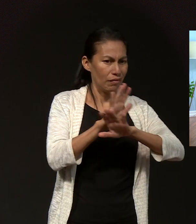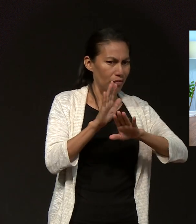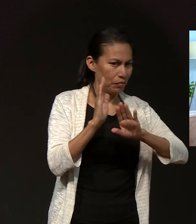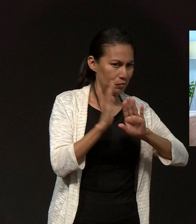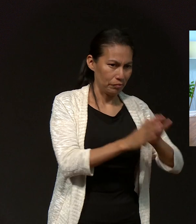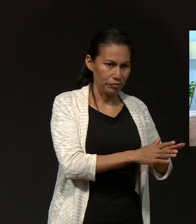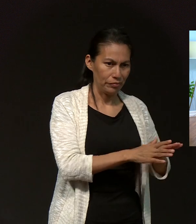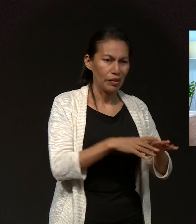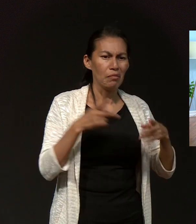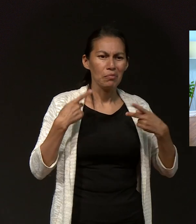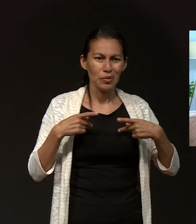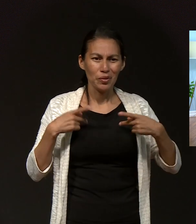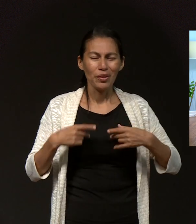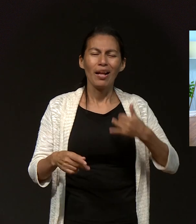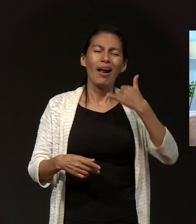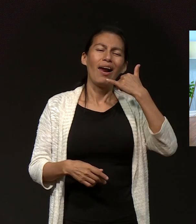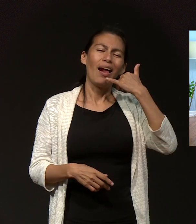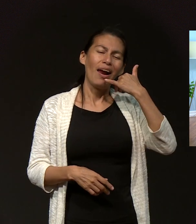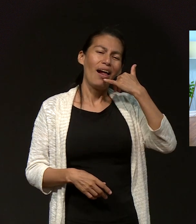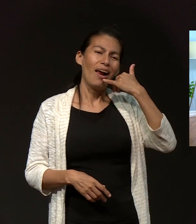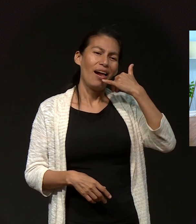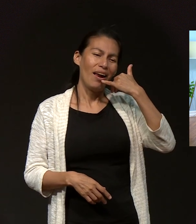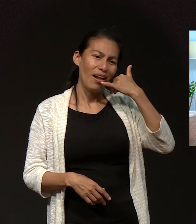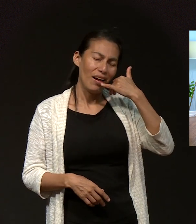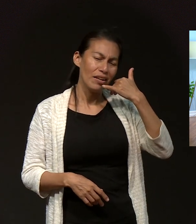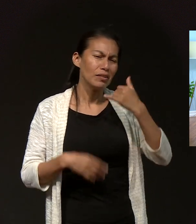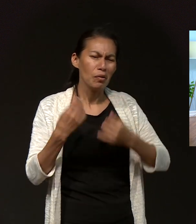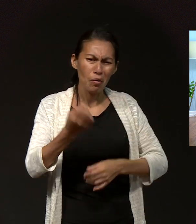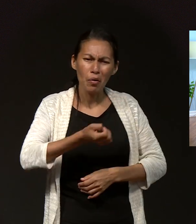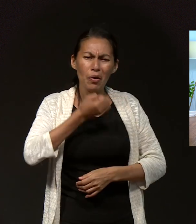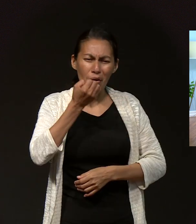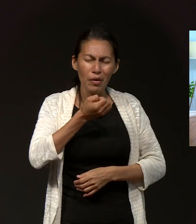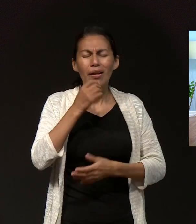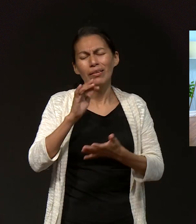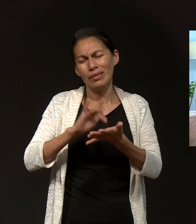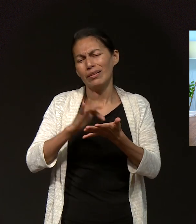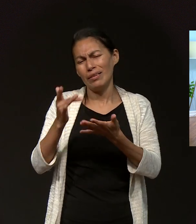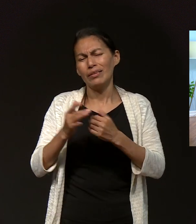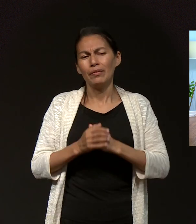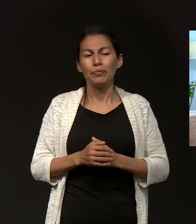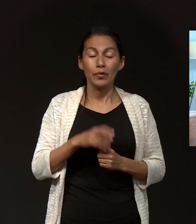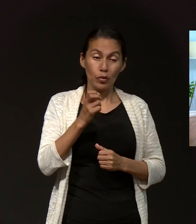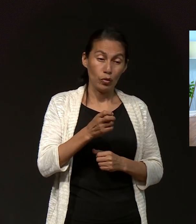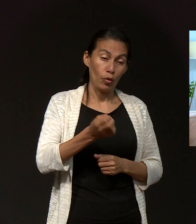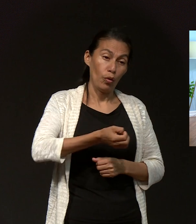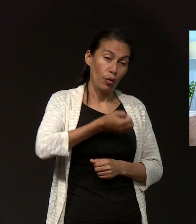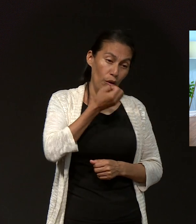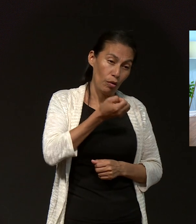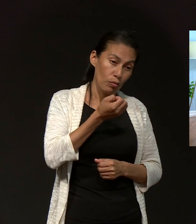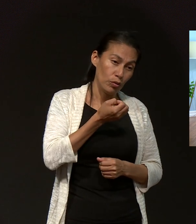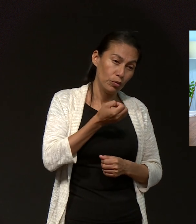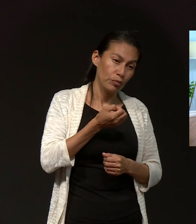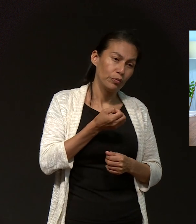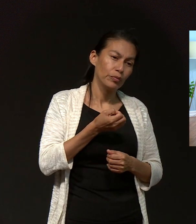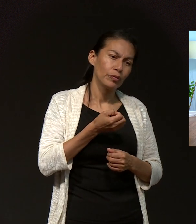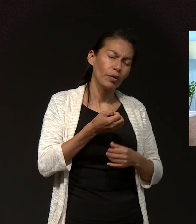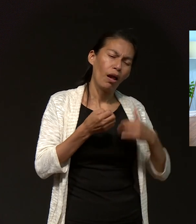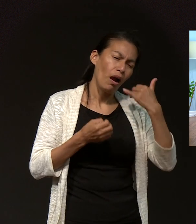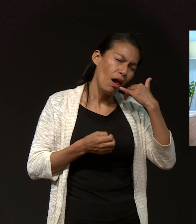Dejé de escuchar al doctor y empezamos a escuchar al ser humano. Le dijo, muchas gracias, porque sí lo necesitamos. Ora.